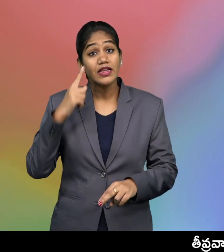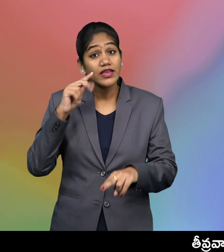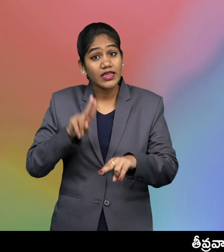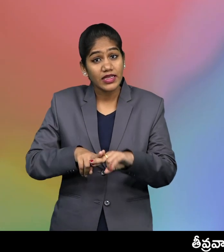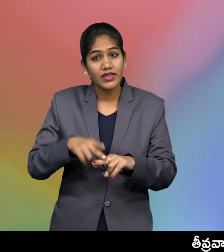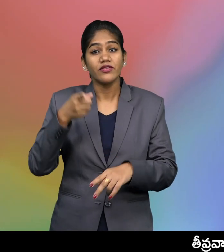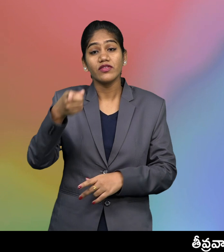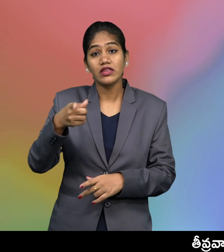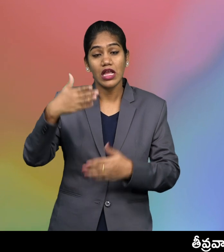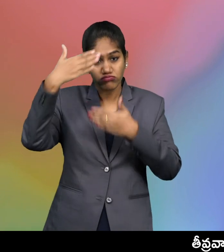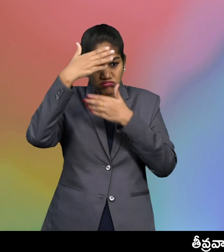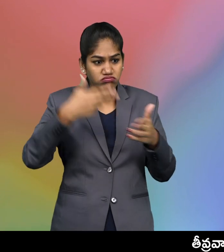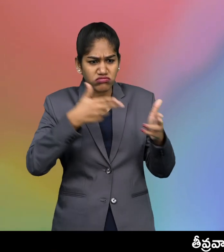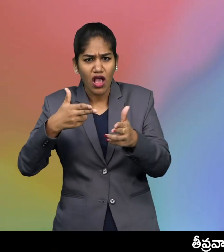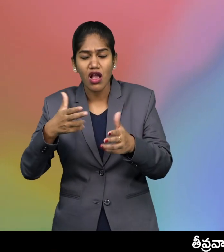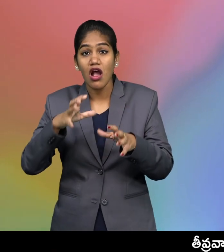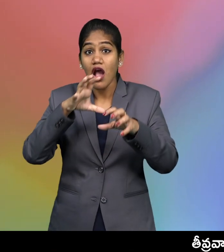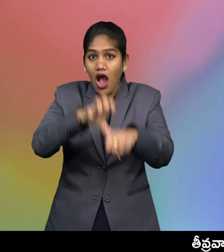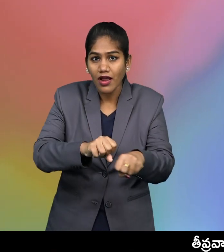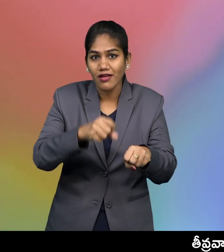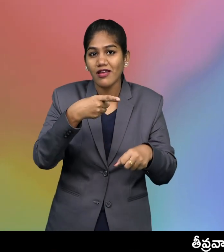తీవ్రవాద దాడి జరిగితే ప్రశాంతంగా ఉండండి.